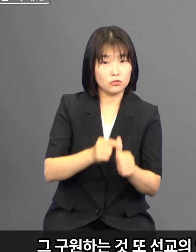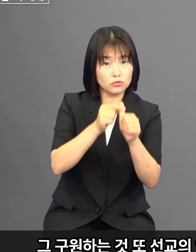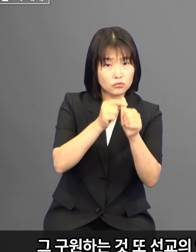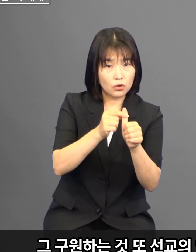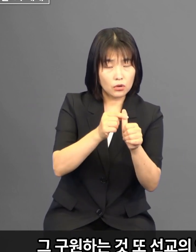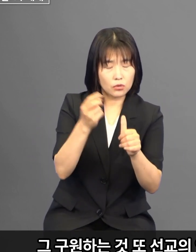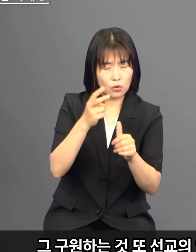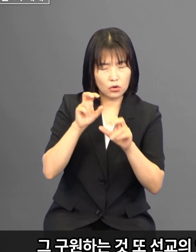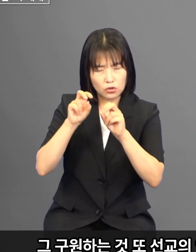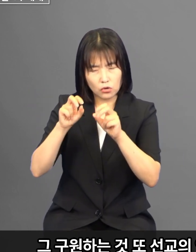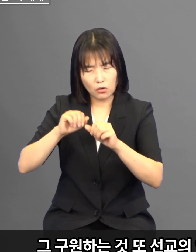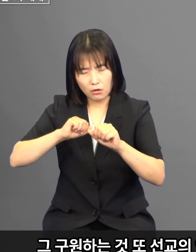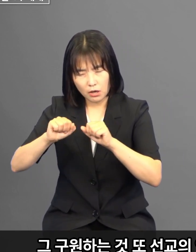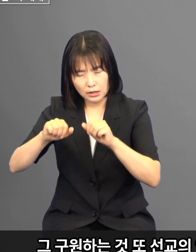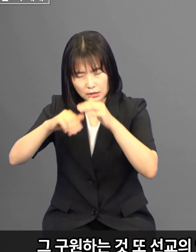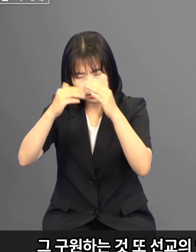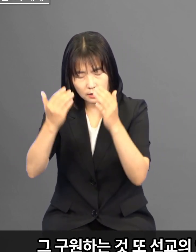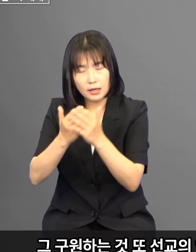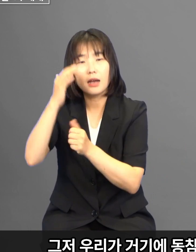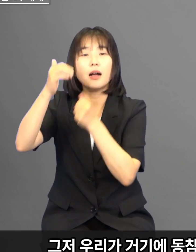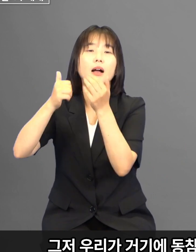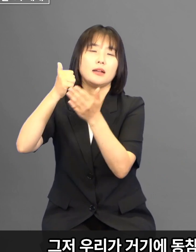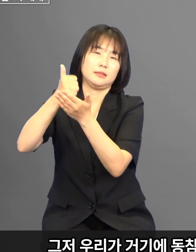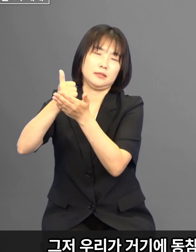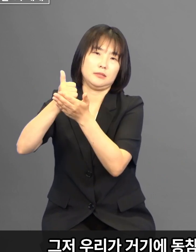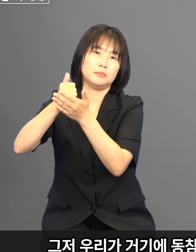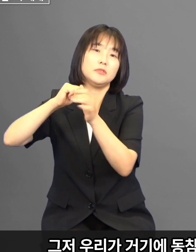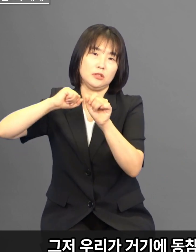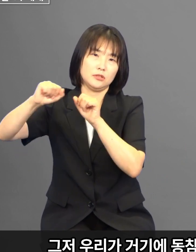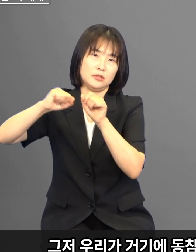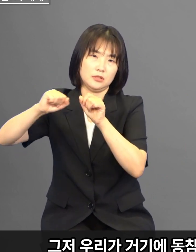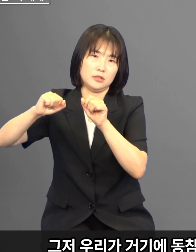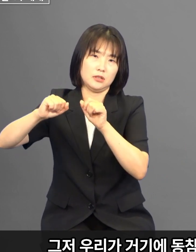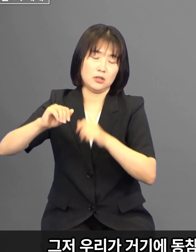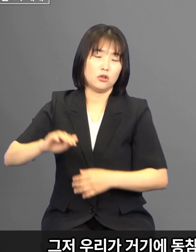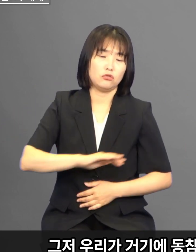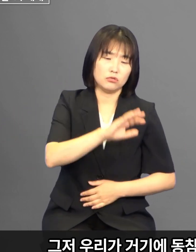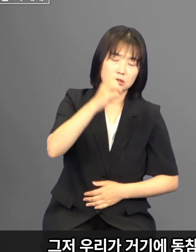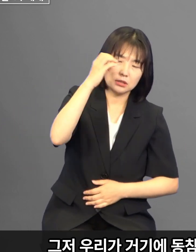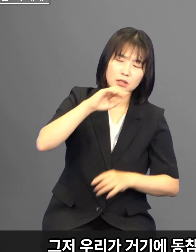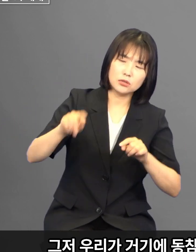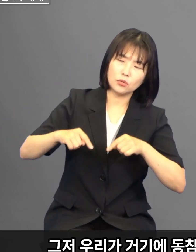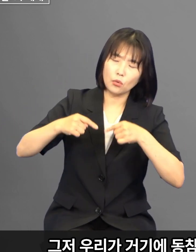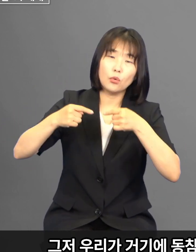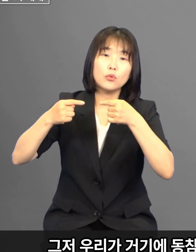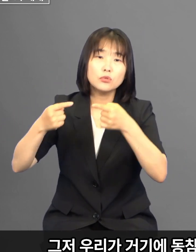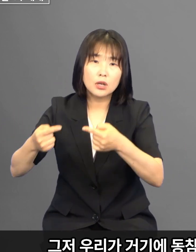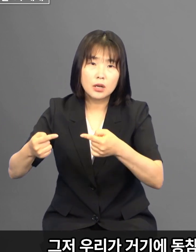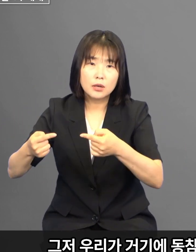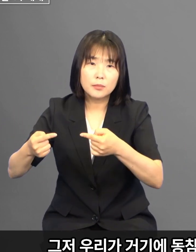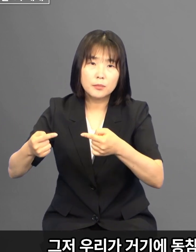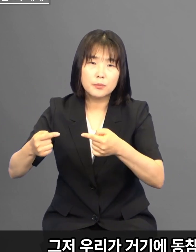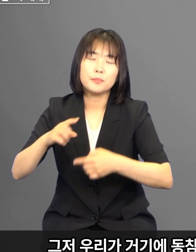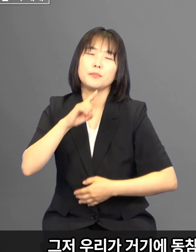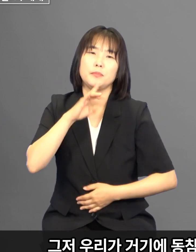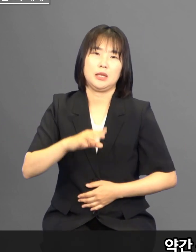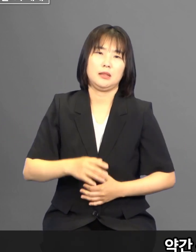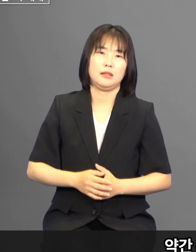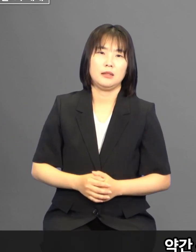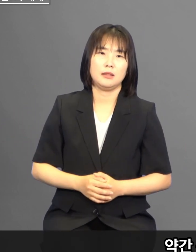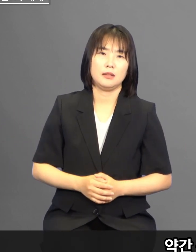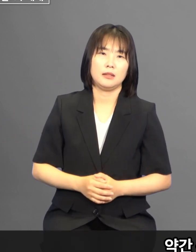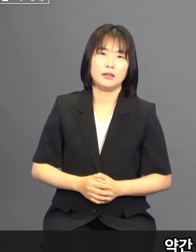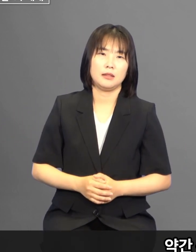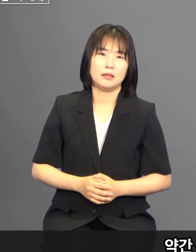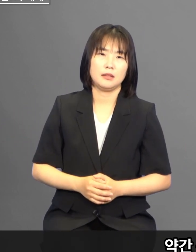또 선교의 역사, 다 모든 것이 하나님의 역사인데 그저 우리가 거기에 동참할 수 있도록 초청해 주시는 거예요.